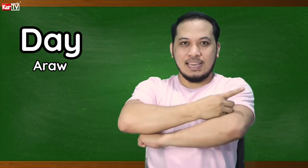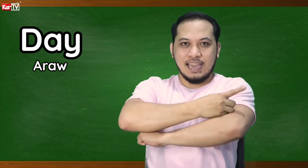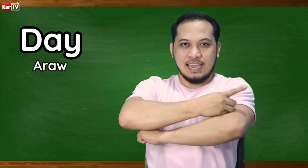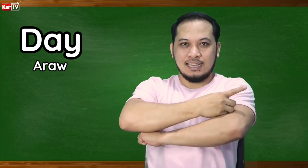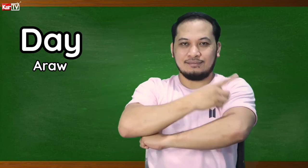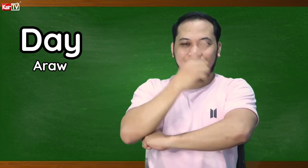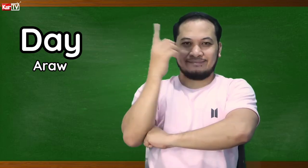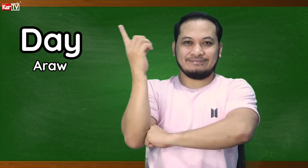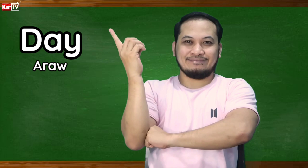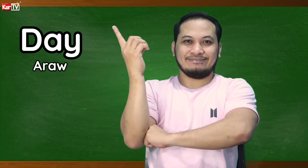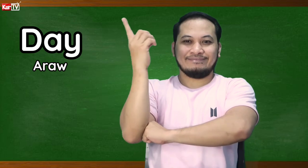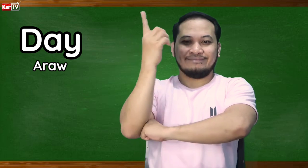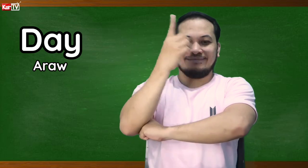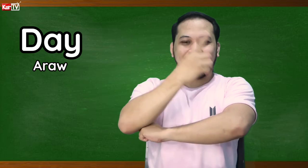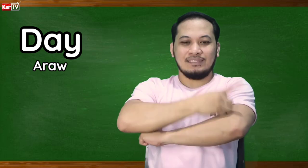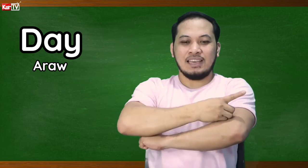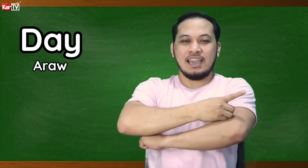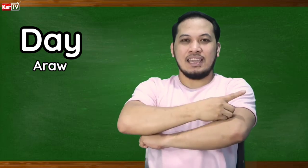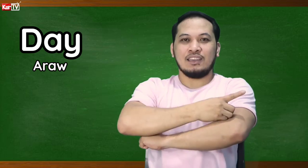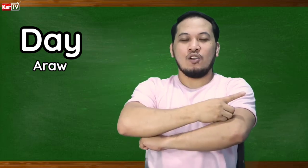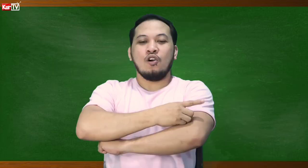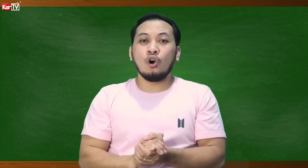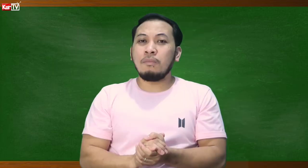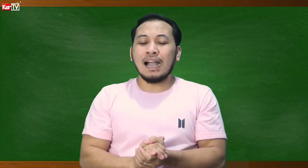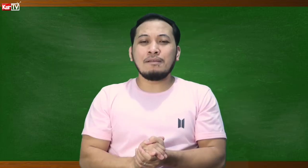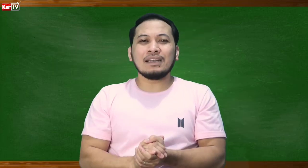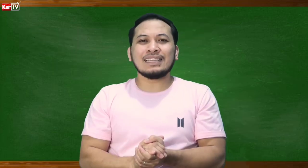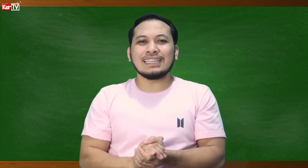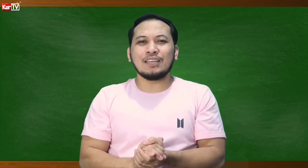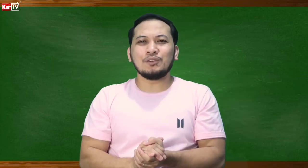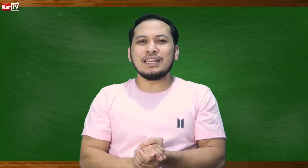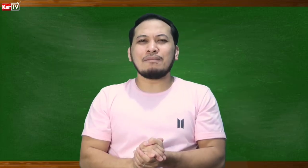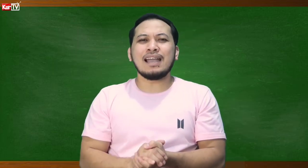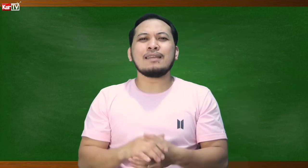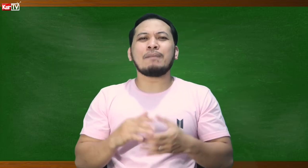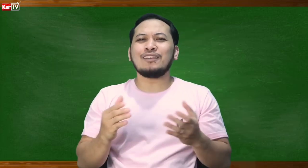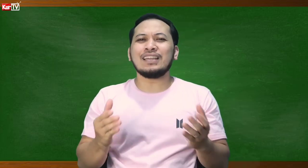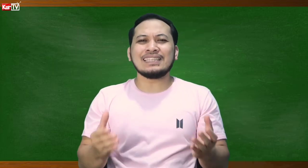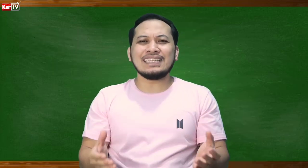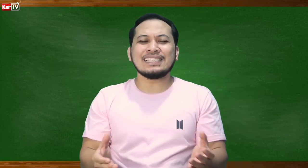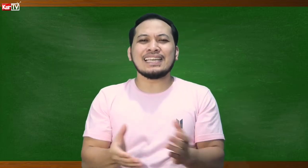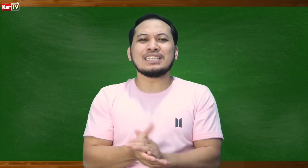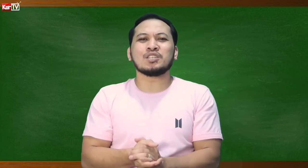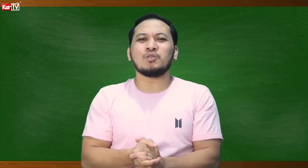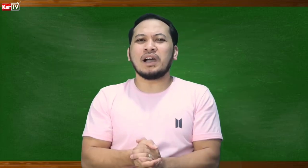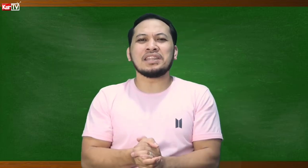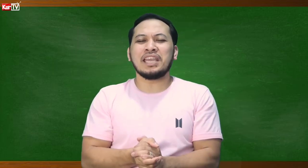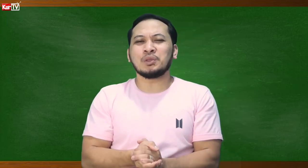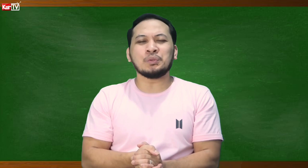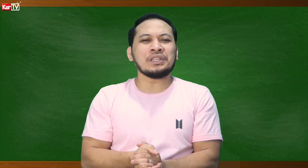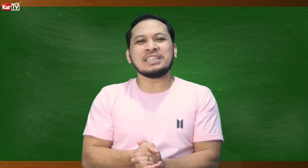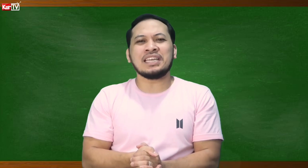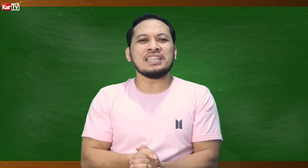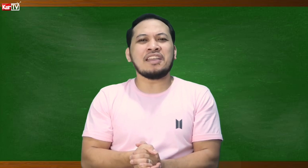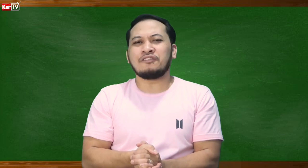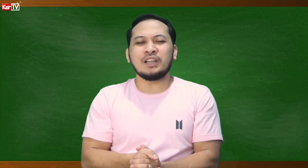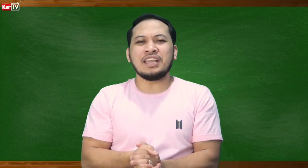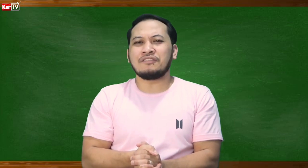Day. Day. O baka may magtatanong na naman, paano natin isisenyas yung 1 day, 2 day, 3 day, 4 day, 5